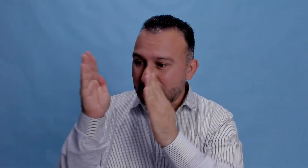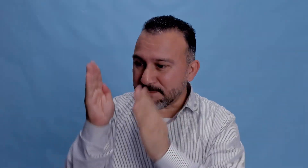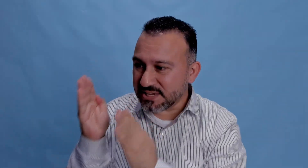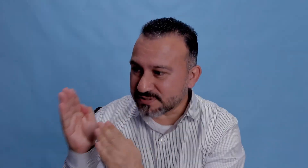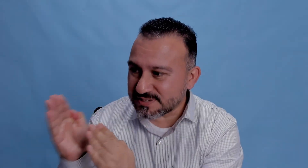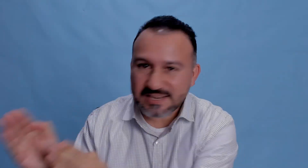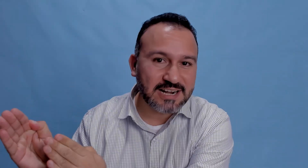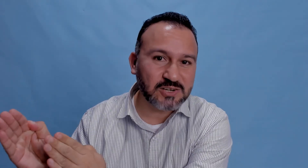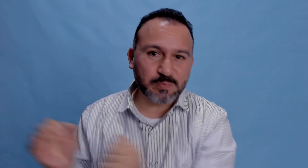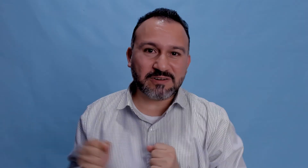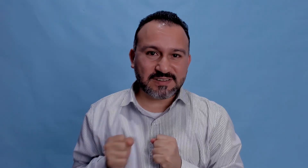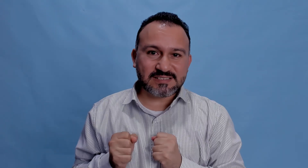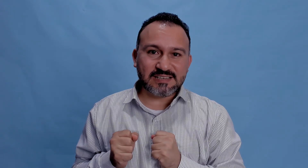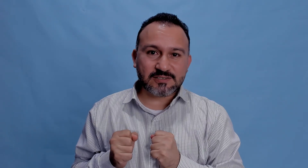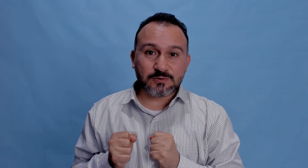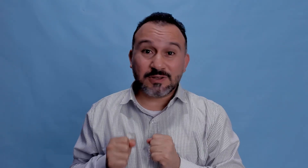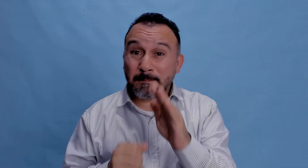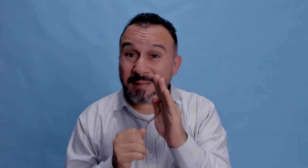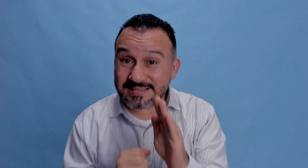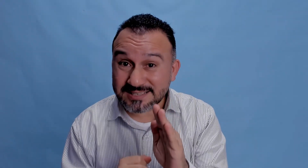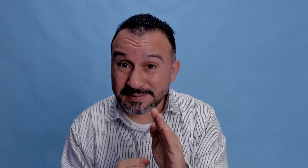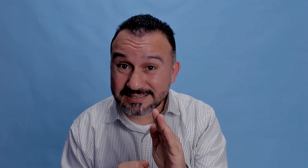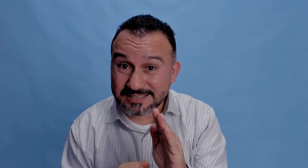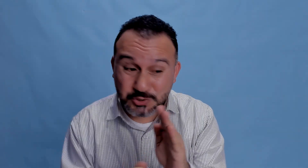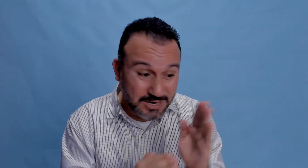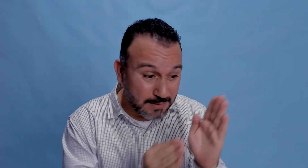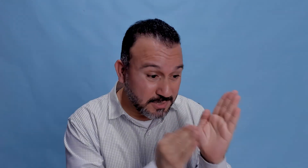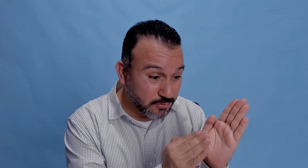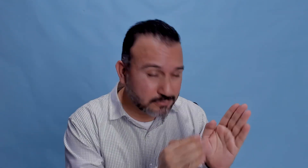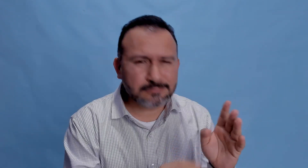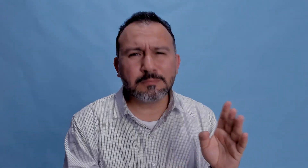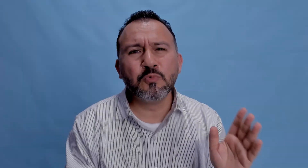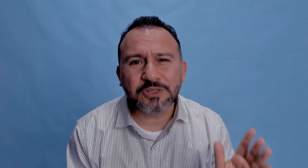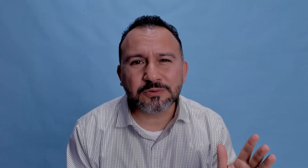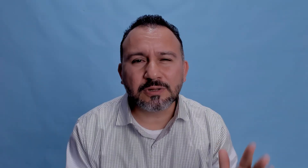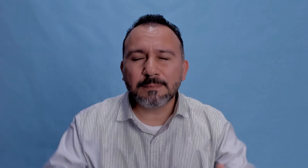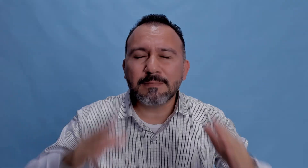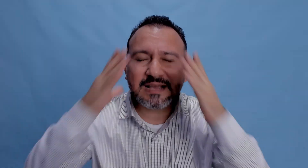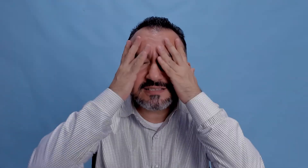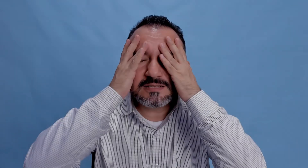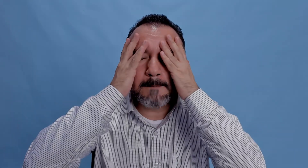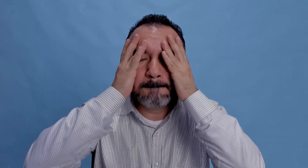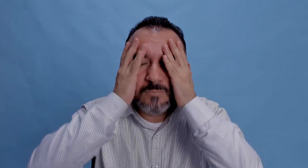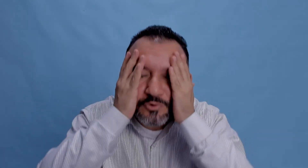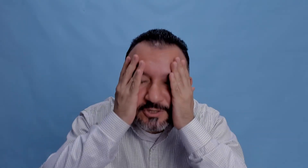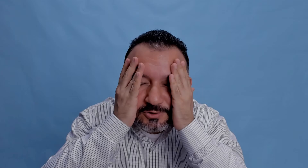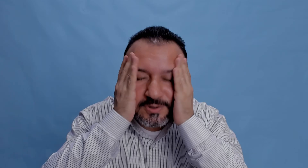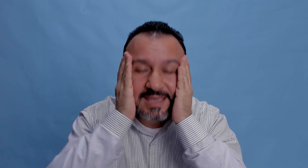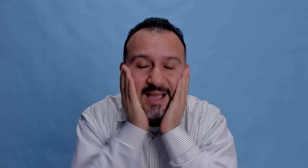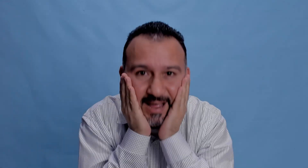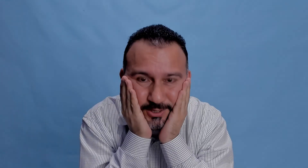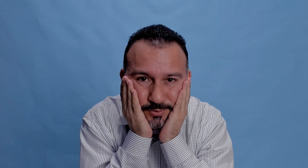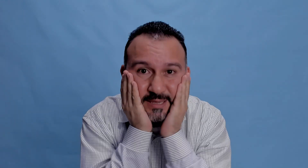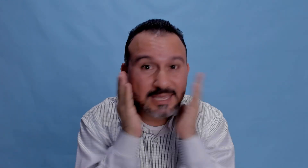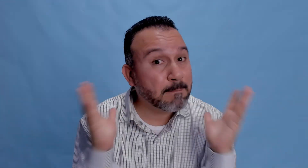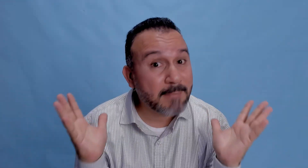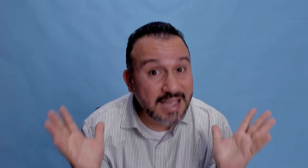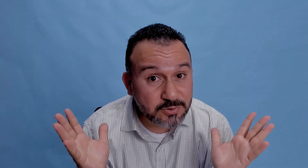caminho certo para fazer isso. Mas também existe um caminho muito, mas muito errado, que a maioria